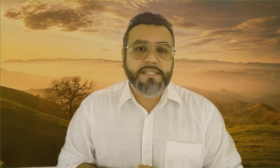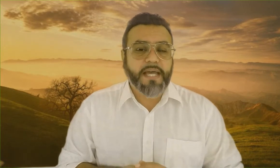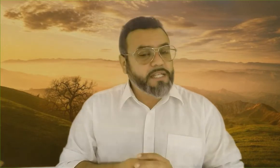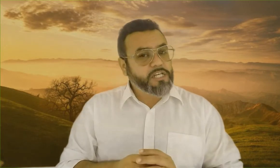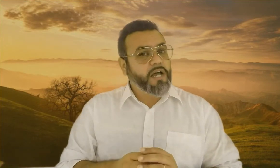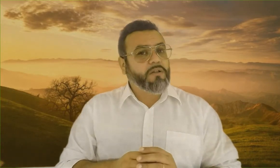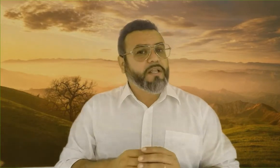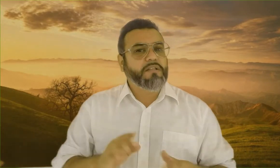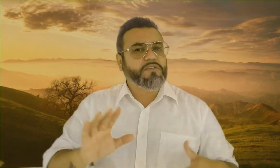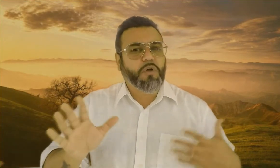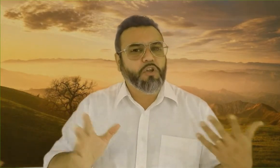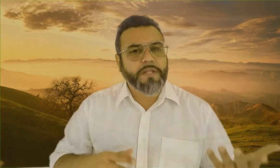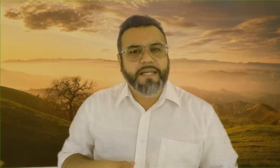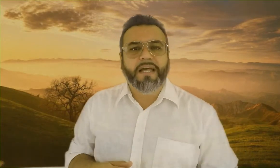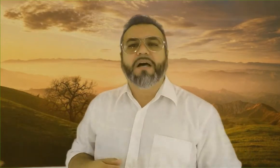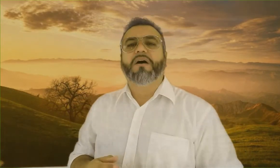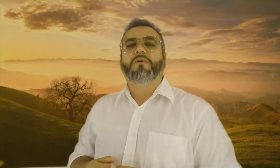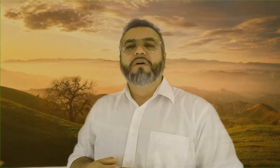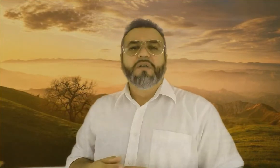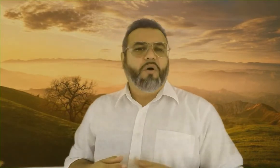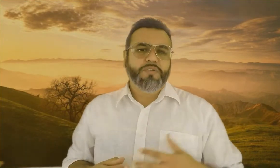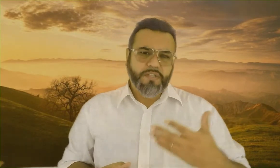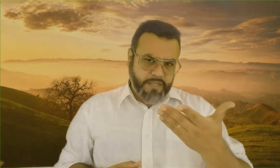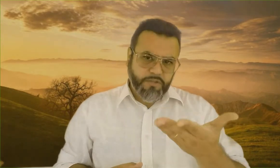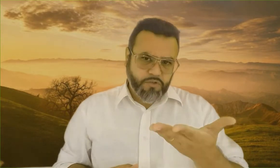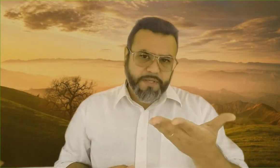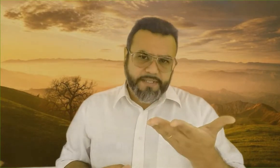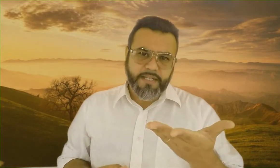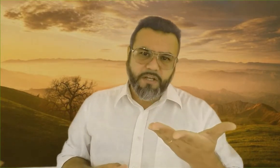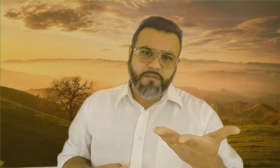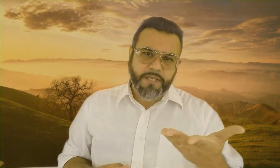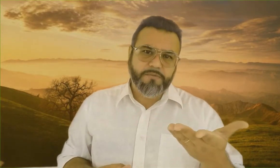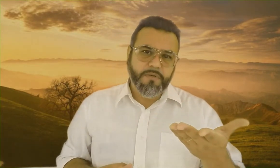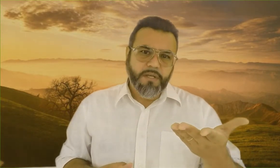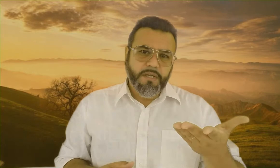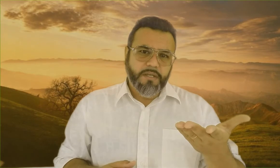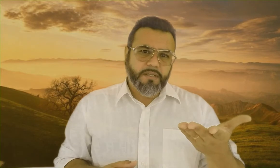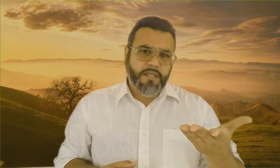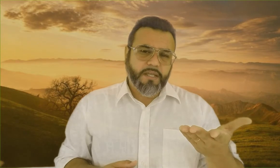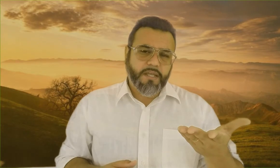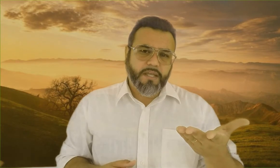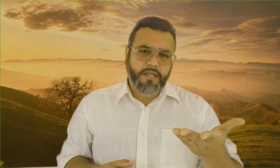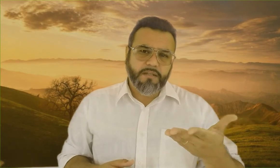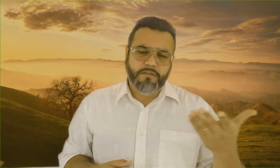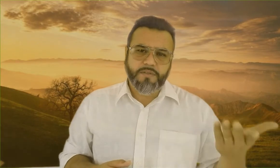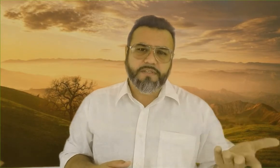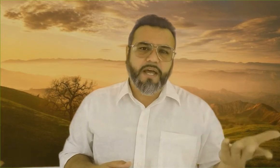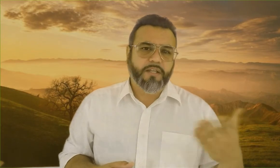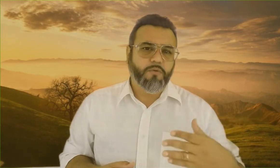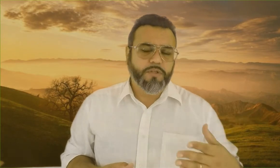sala de aula, lá na escola dominical, ou se dentro de uma sala de aula mesmo, né, do estado, do